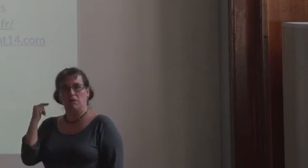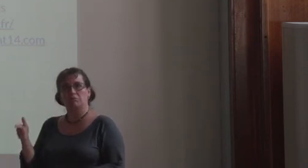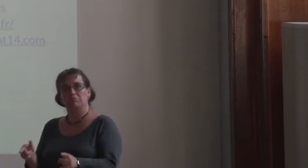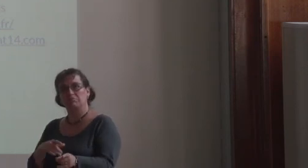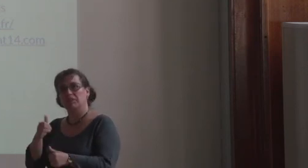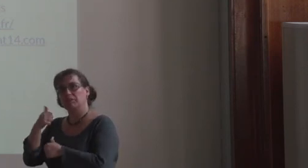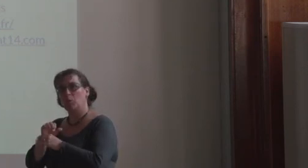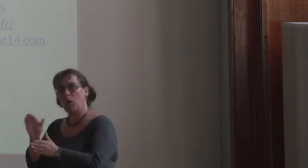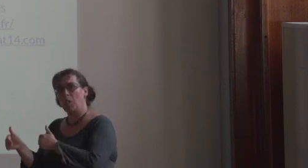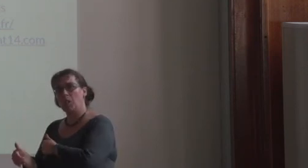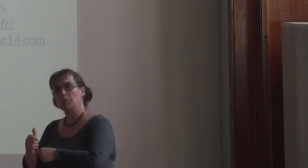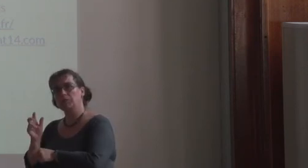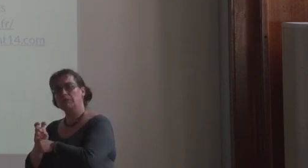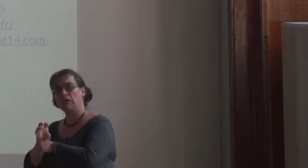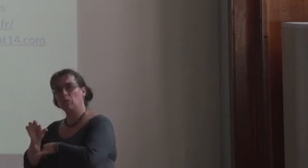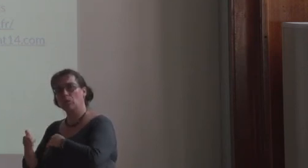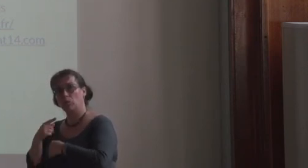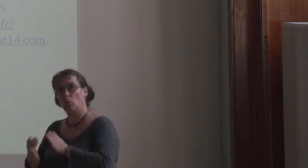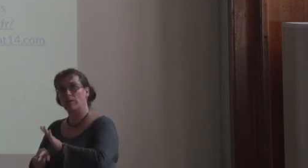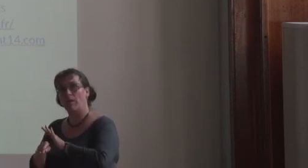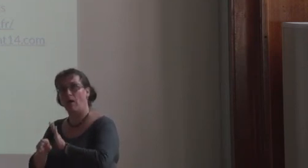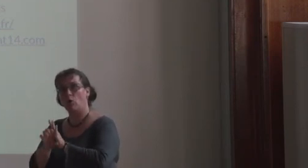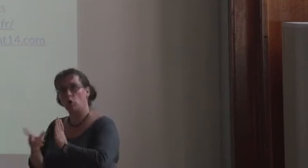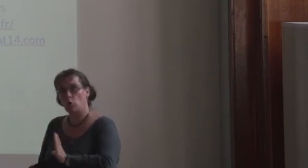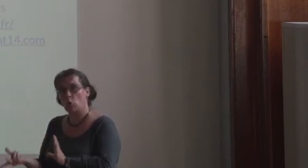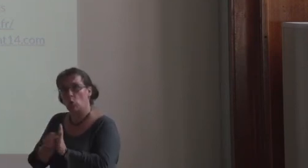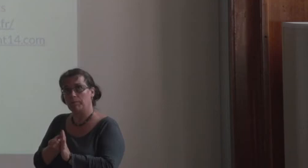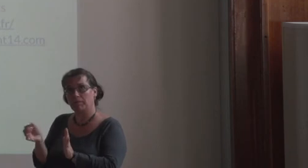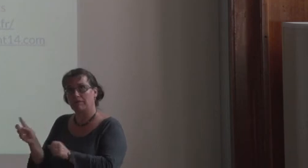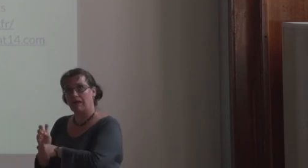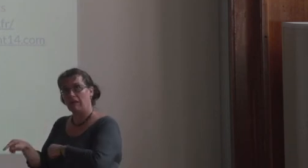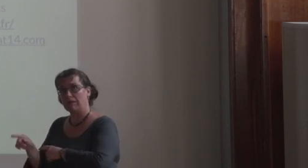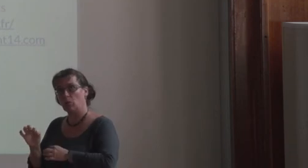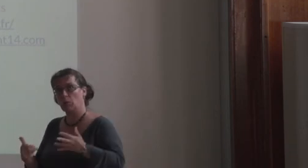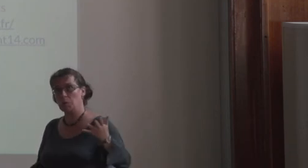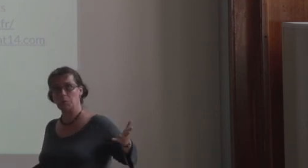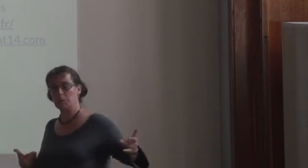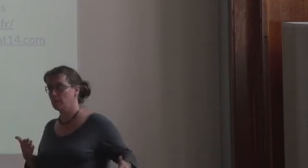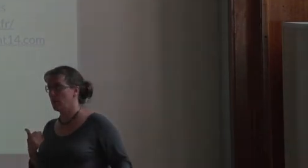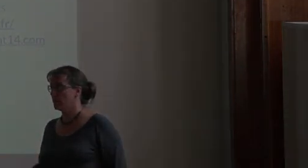dans les docstrings quand il charge le code. Mais ça prend déjà la place sur le disque.